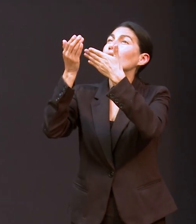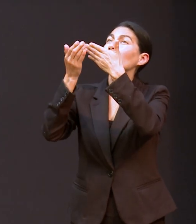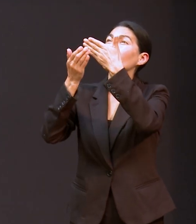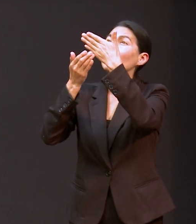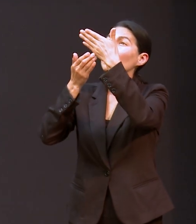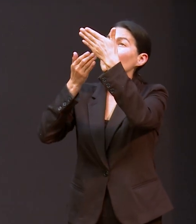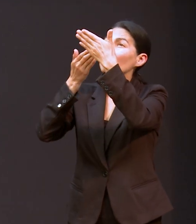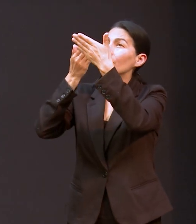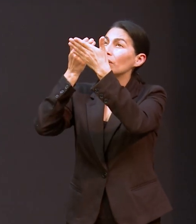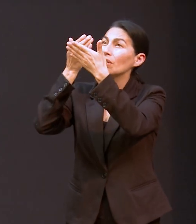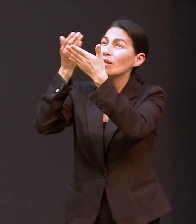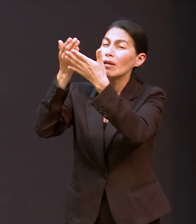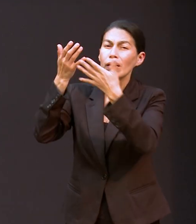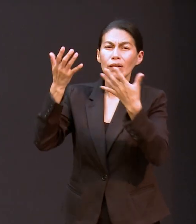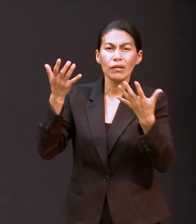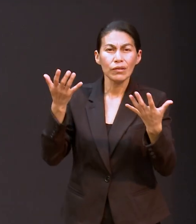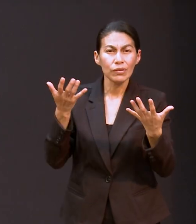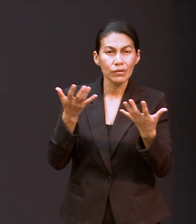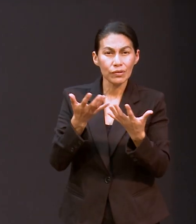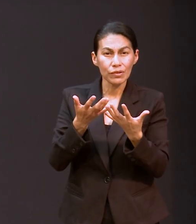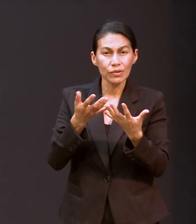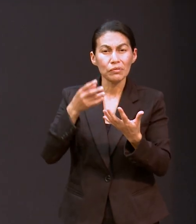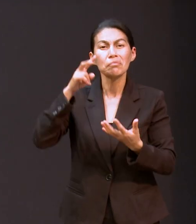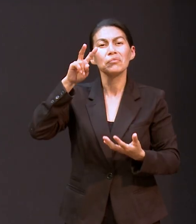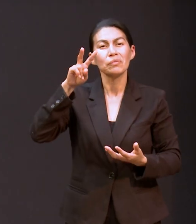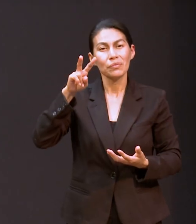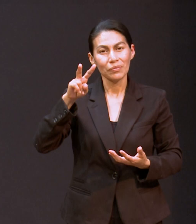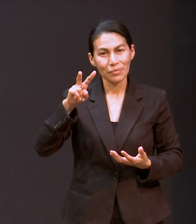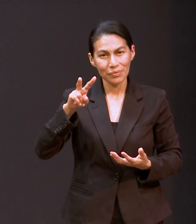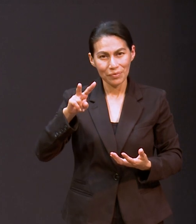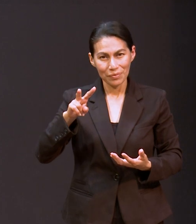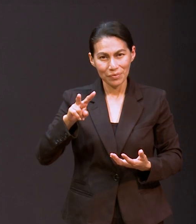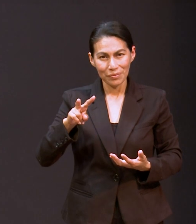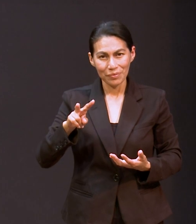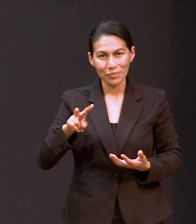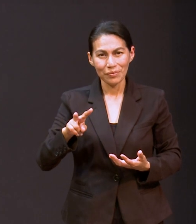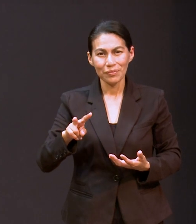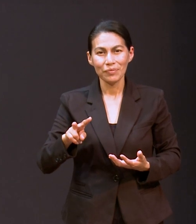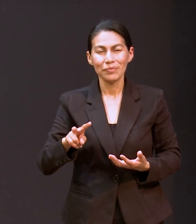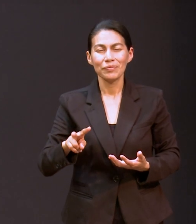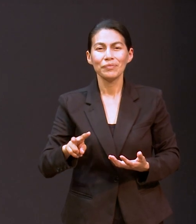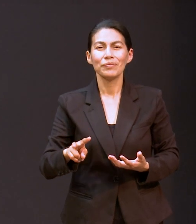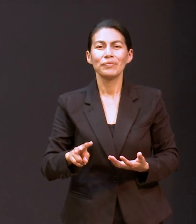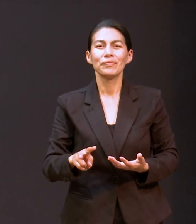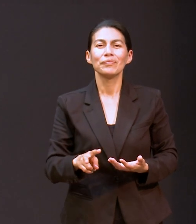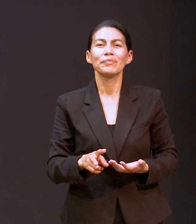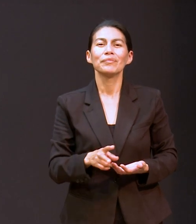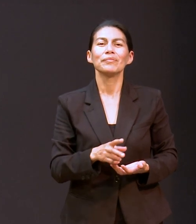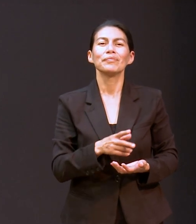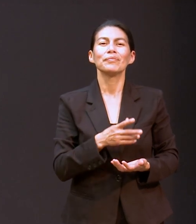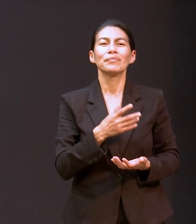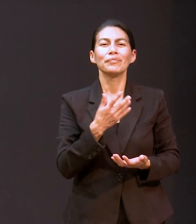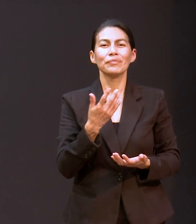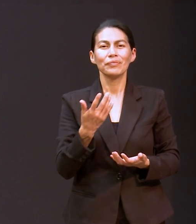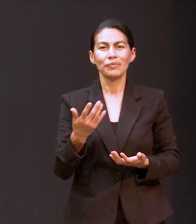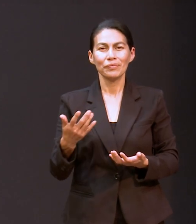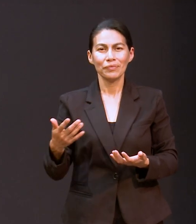sirven a Dios en hechos de verdad